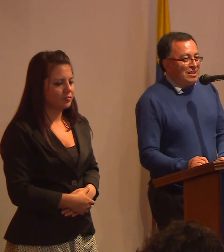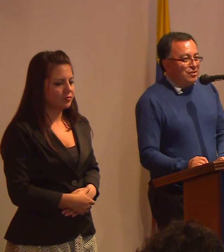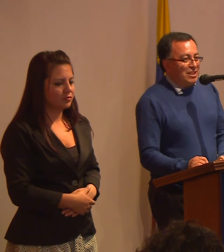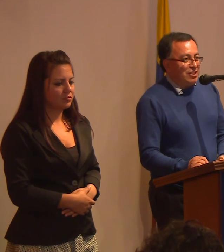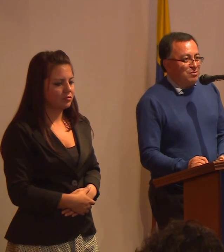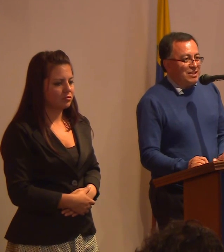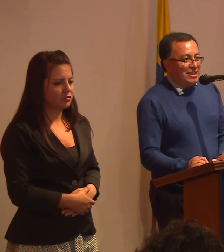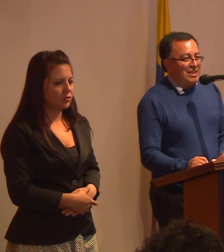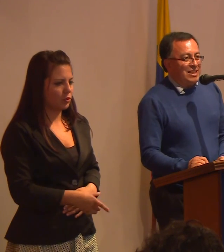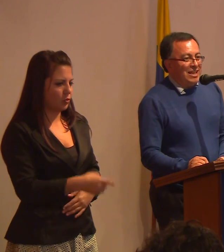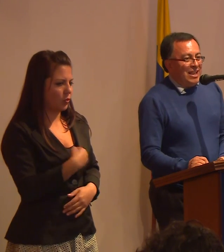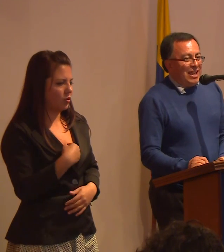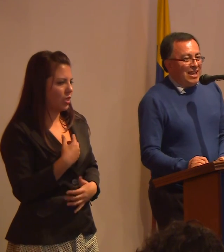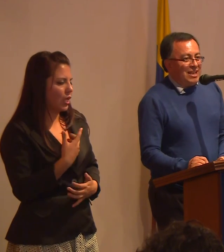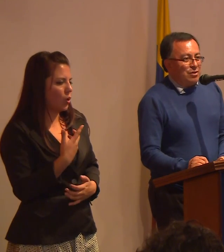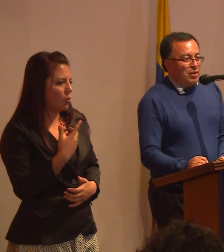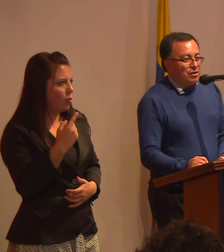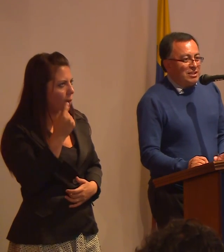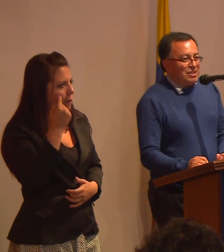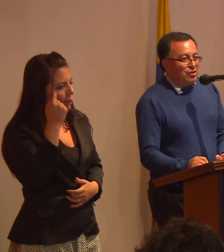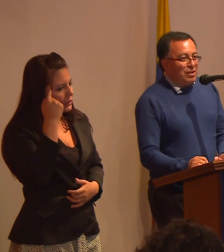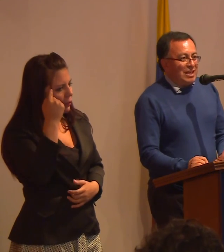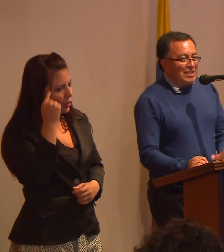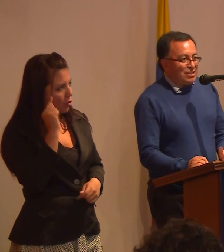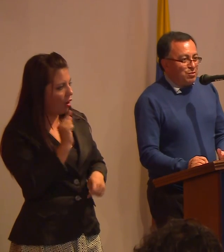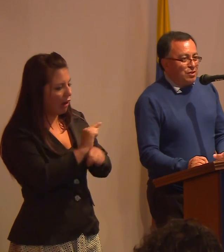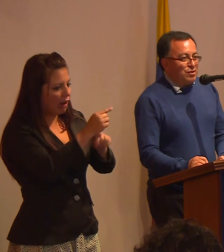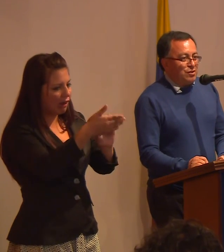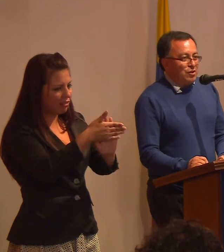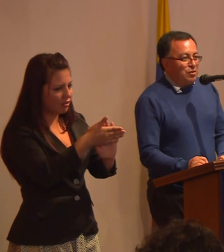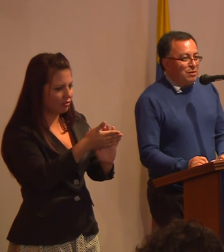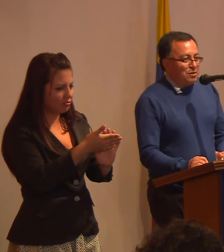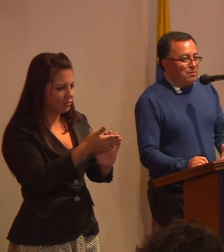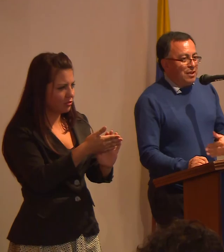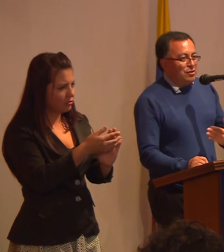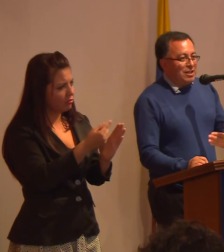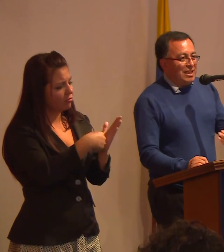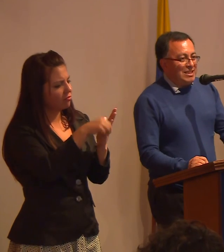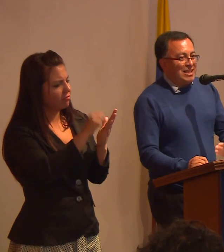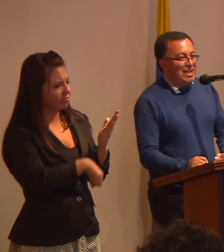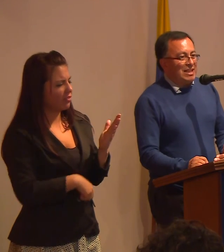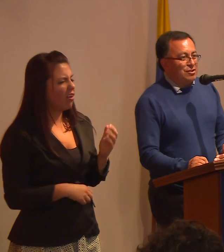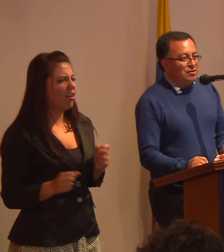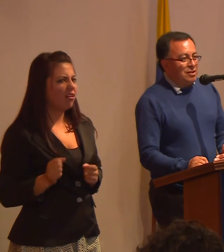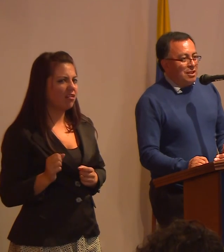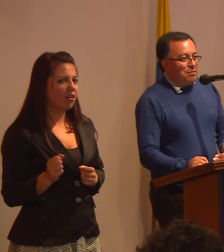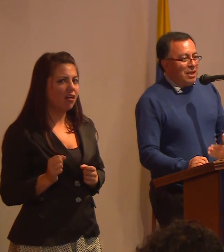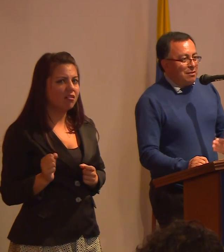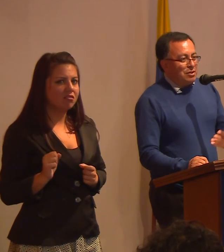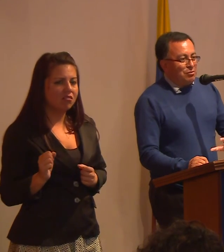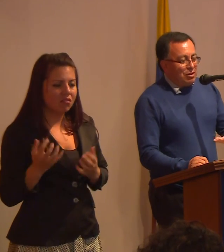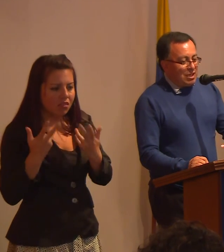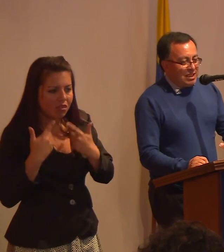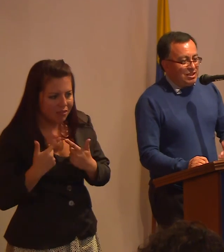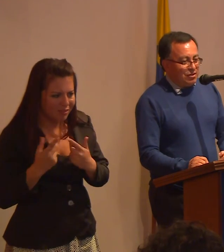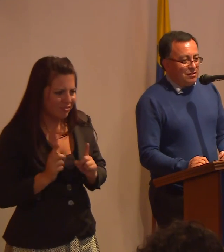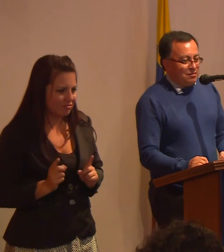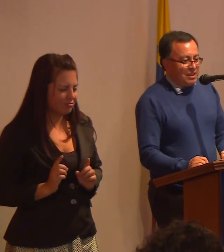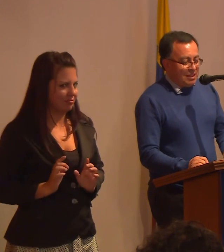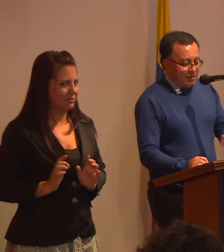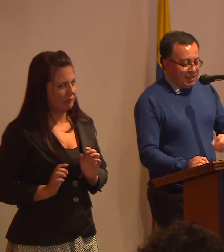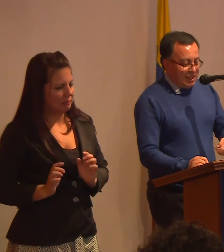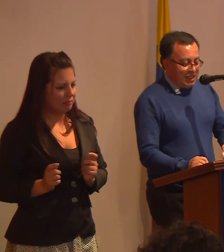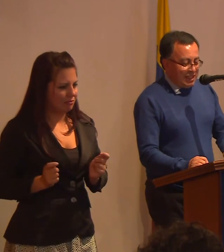tener un pensamiento crítico, pues el cuento así solo de la acreditación pues no lo comemos, pero que en este caso veíamos como una